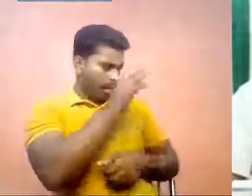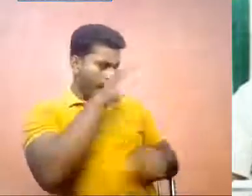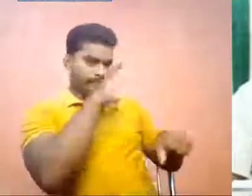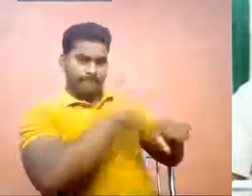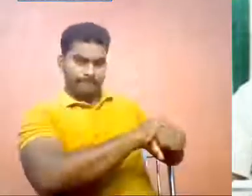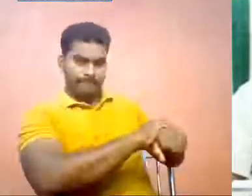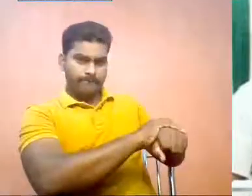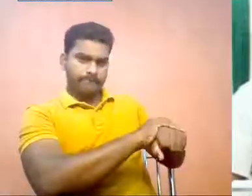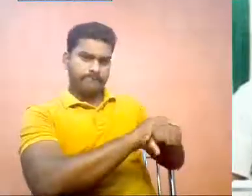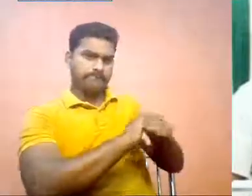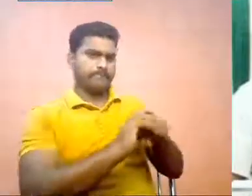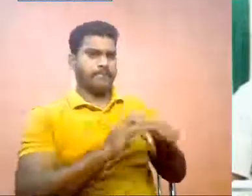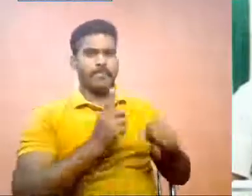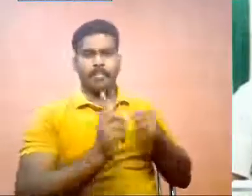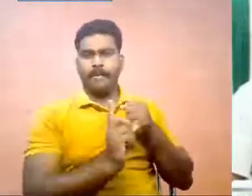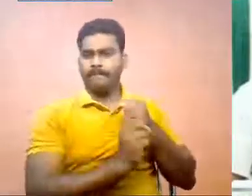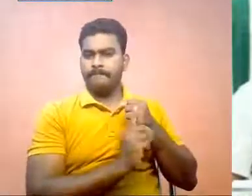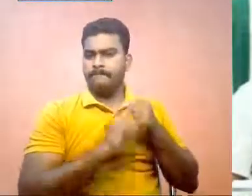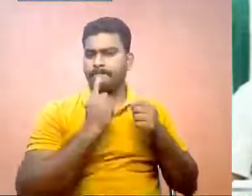എന്നാൽ